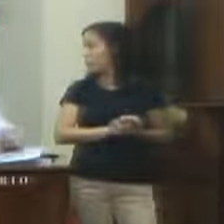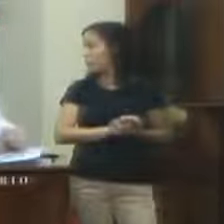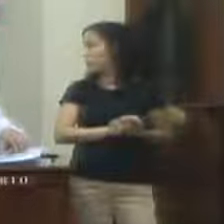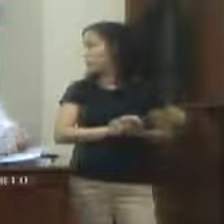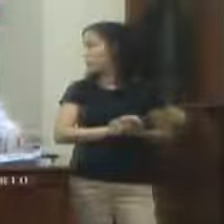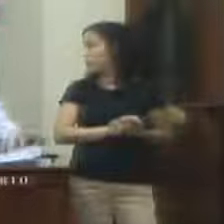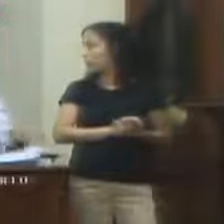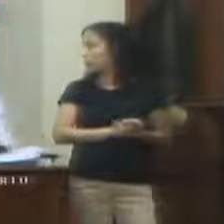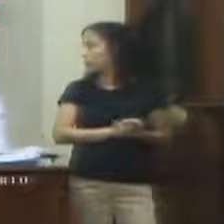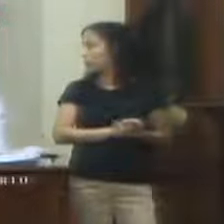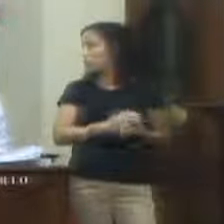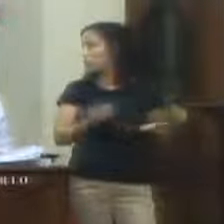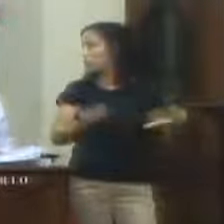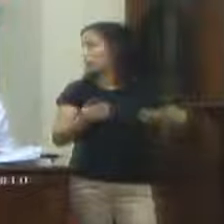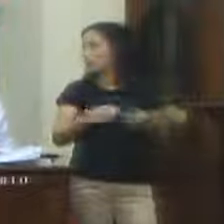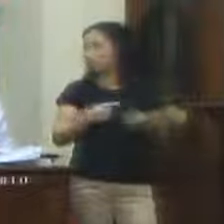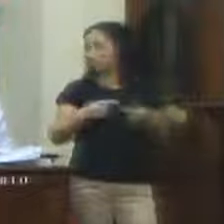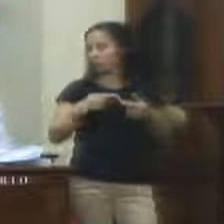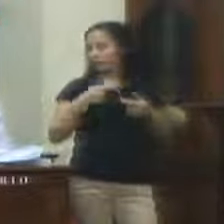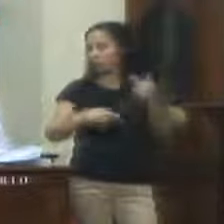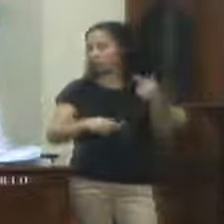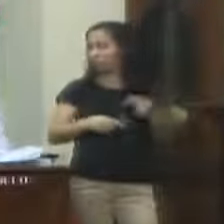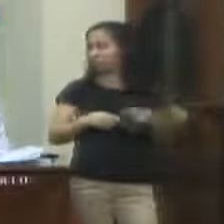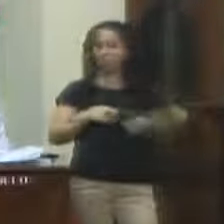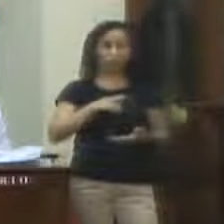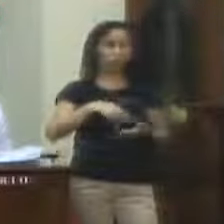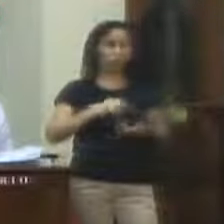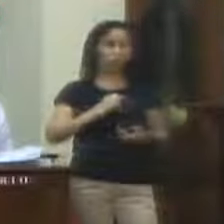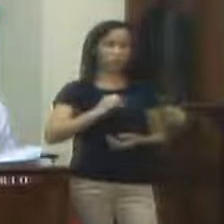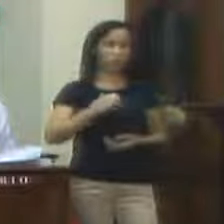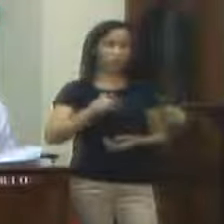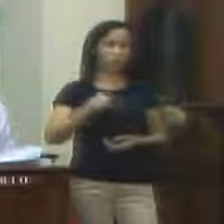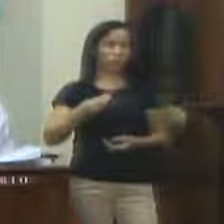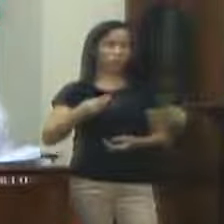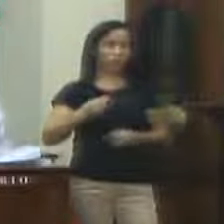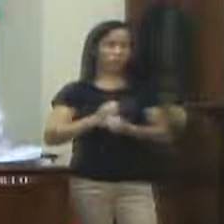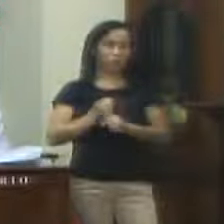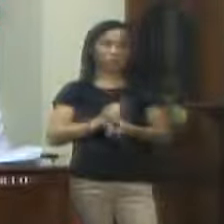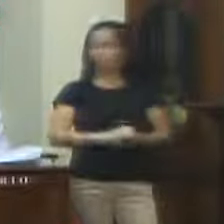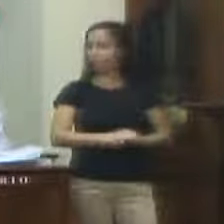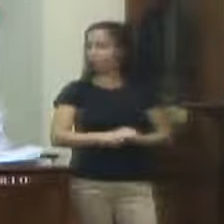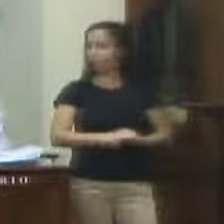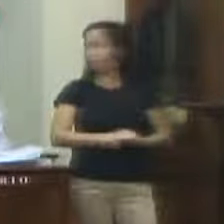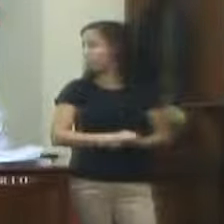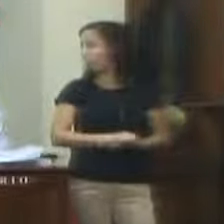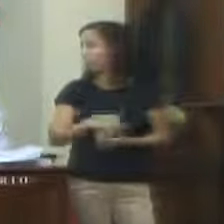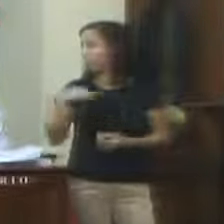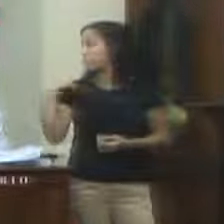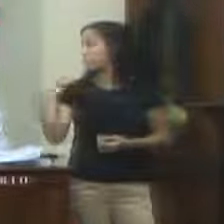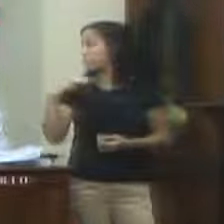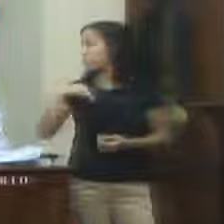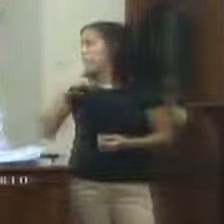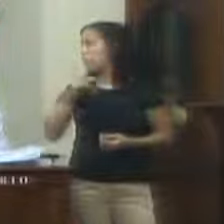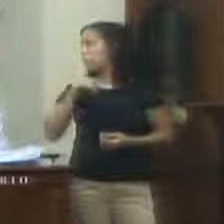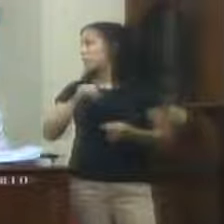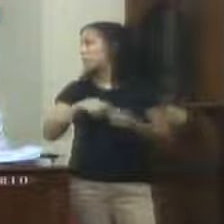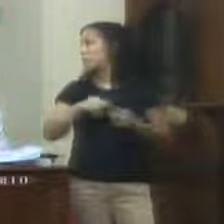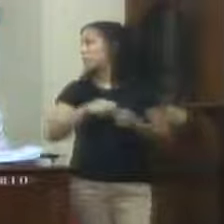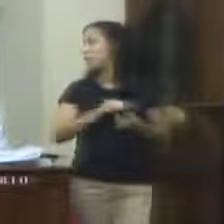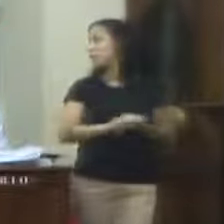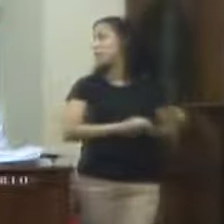Se encontra em discussão o requerimento 063 de 2019 da vereadora Michele Vieira Cabral